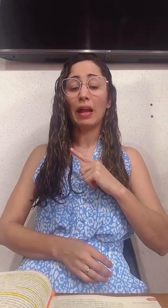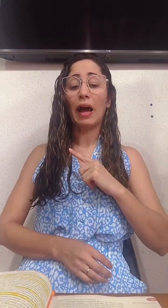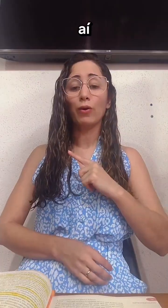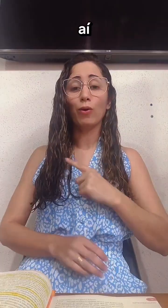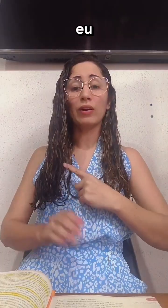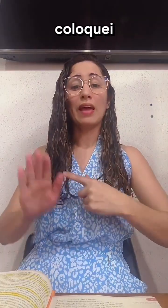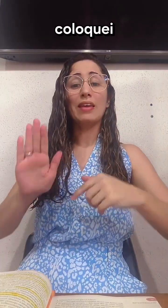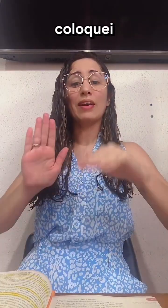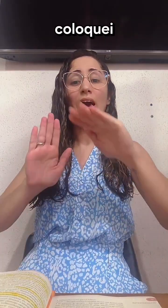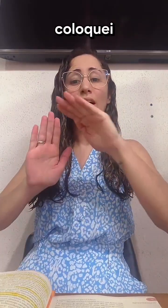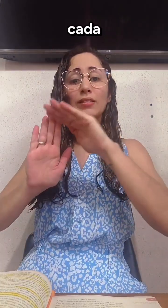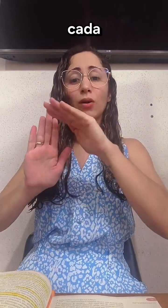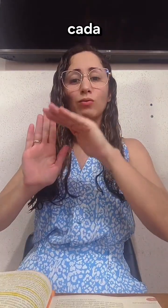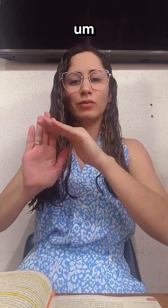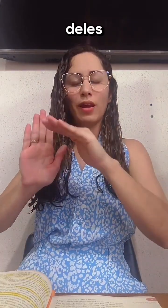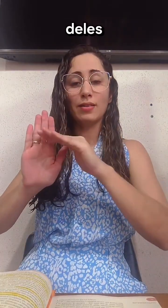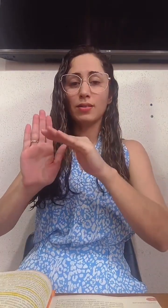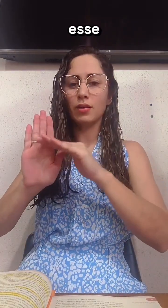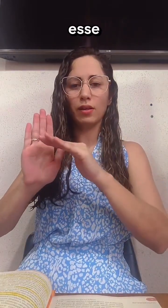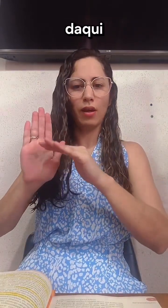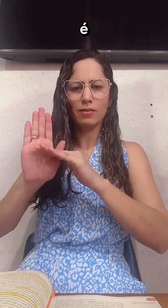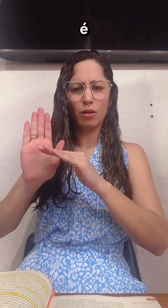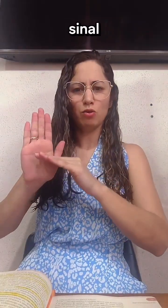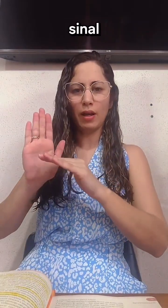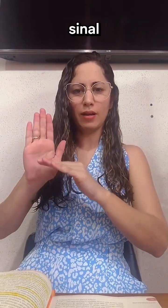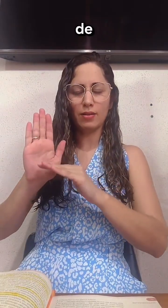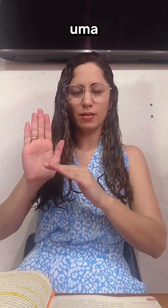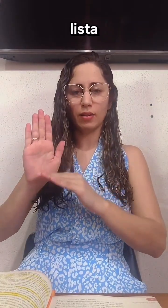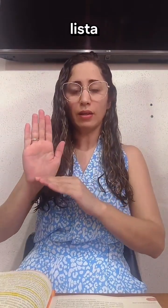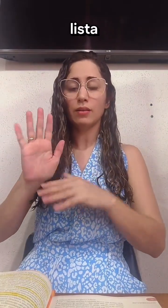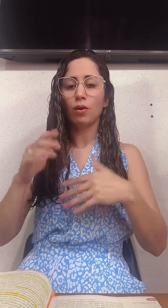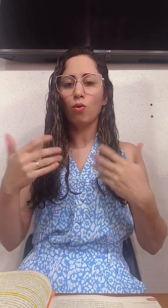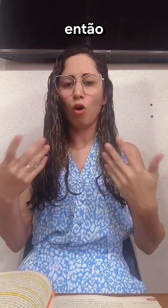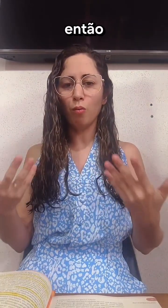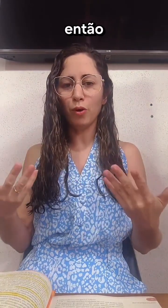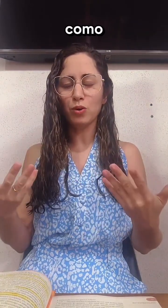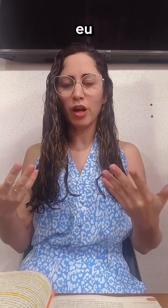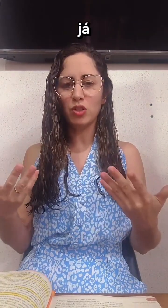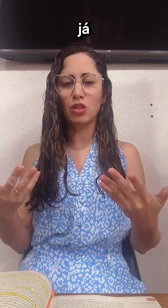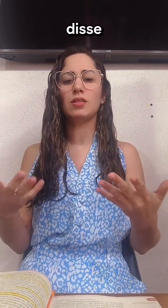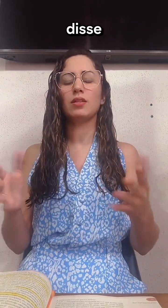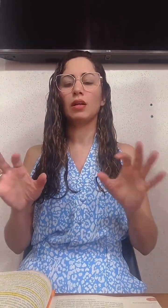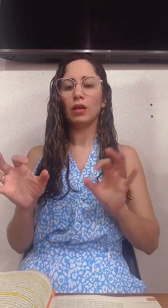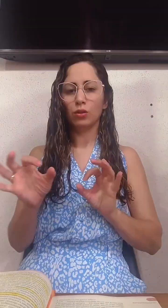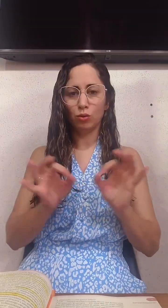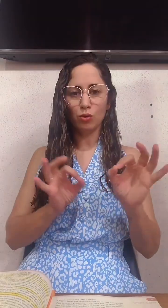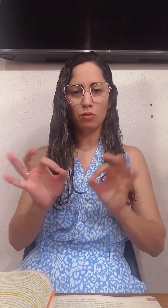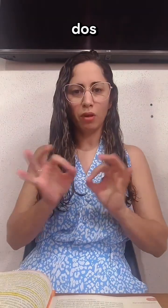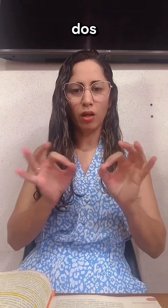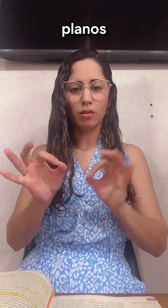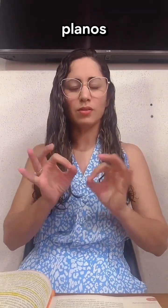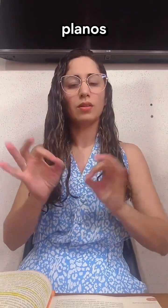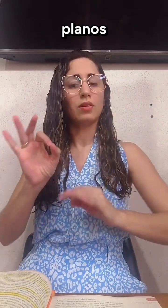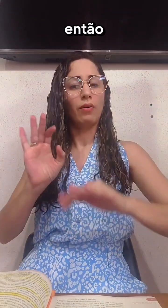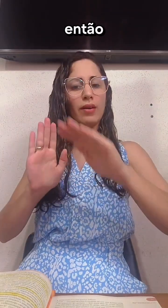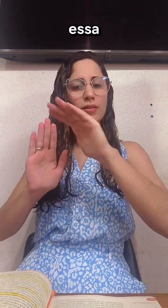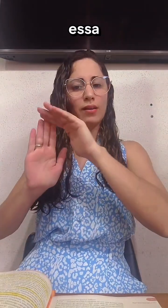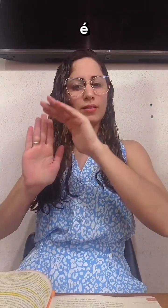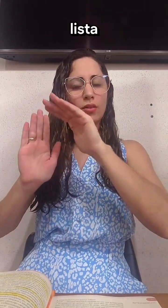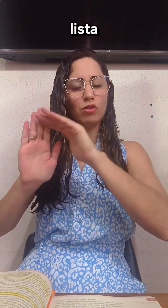aí eu coloquei cada um deles, isso daqui é sinal de uma lista. Então como eu já disse dos planos, então essa é a lista dos